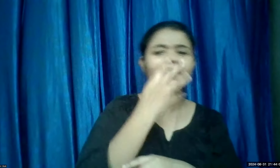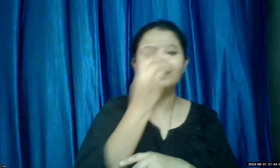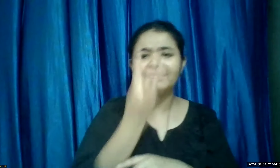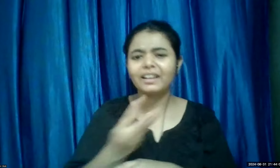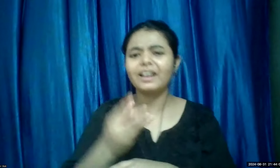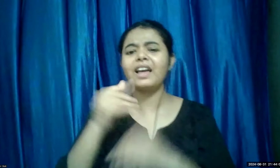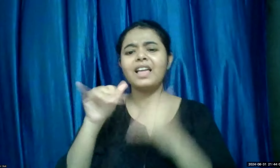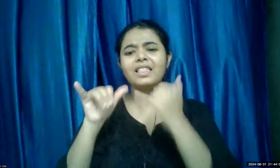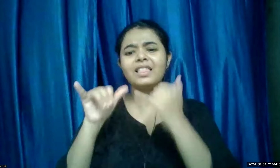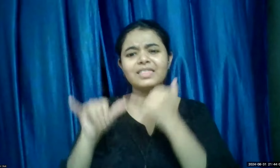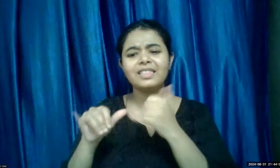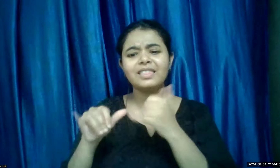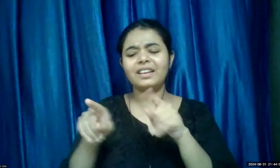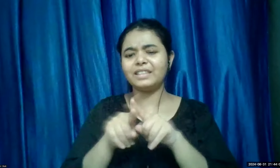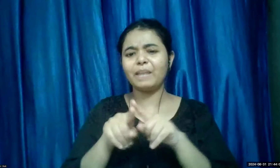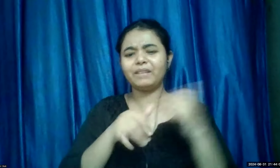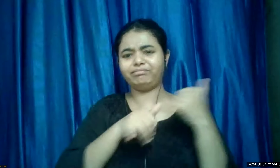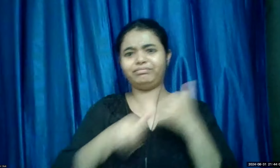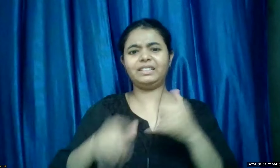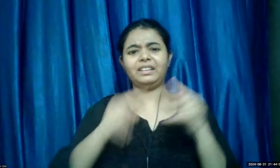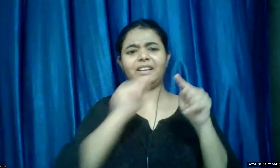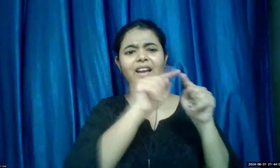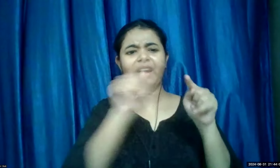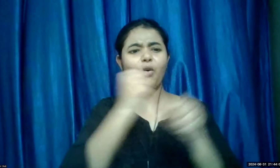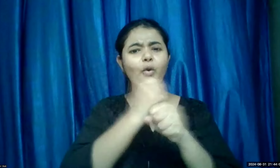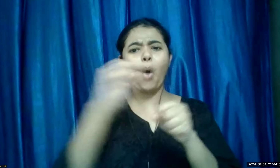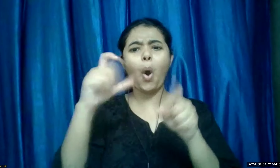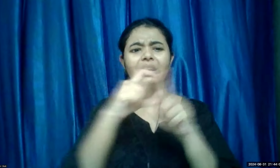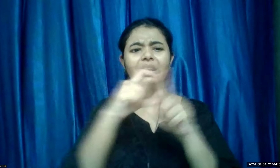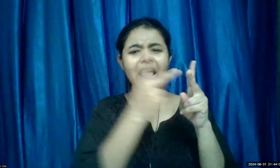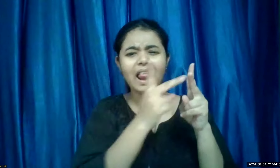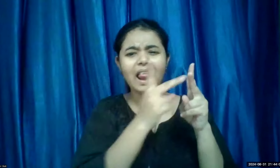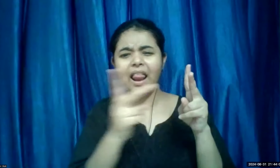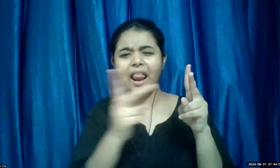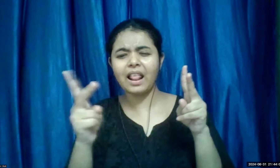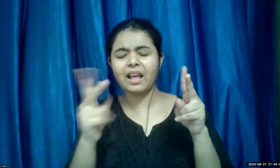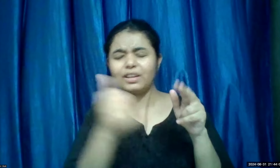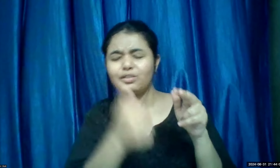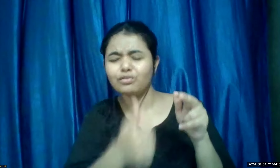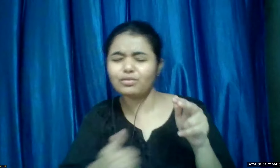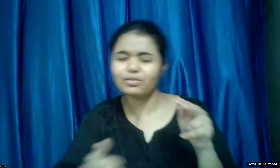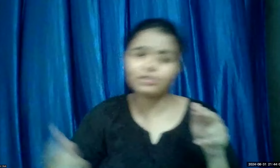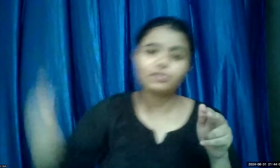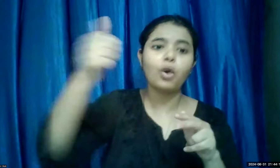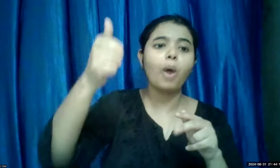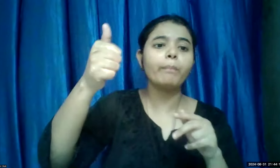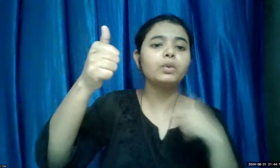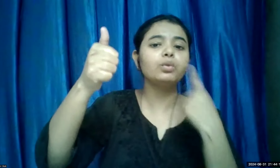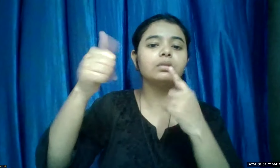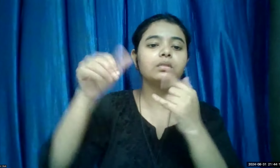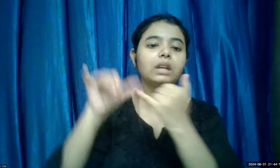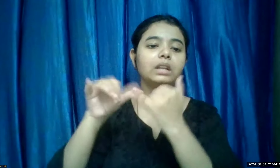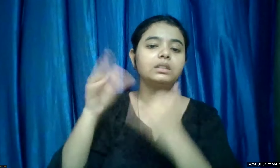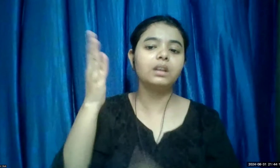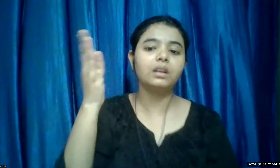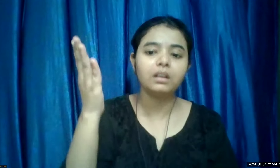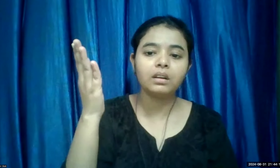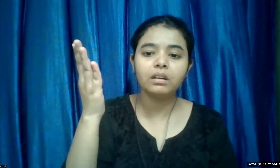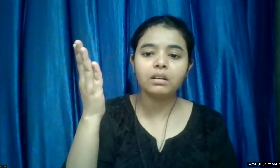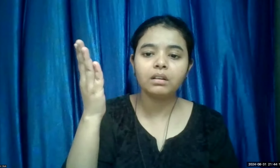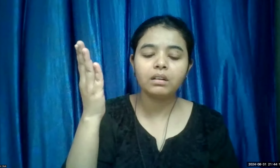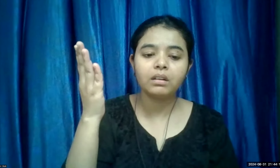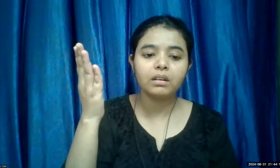हैं? देव हैं। उनको ये जो शक्ति प्राप्त है जिससे वो आपकी परेशानियां हल करते हैं, वो भगवान श्री कृष्ण